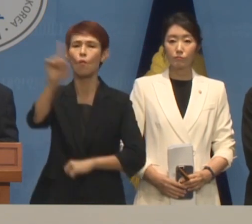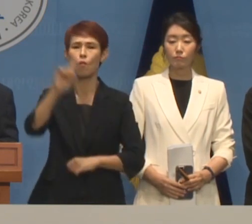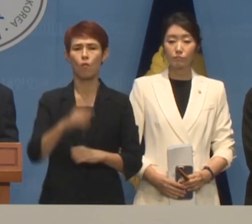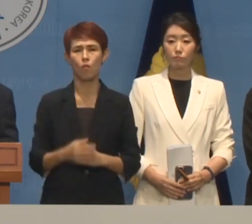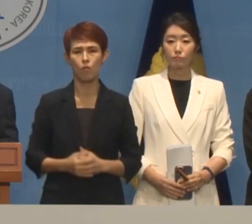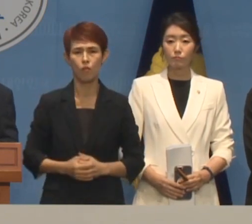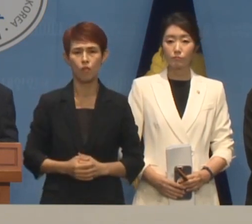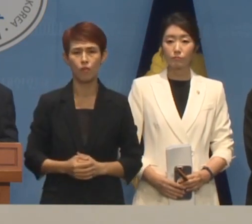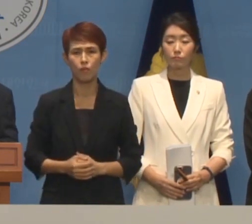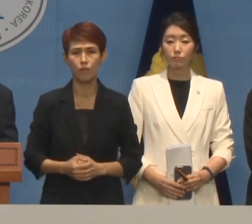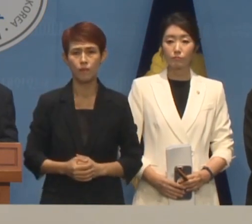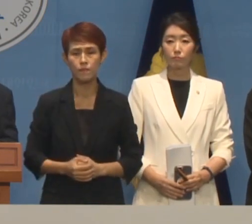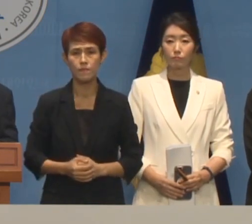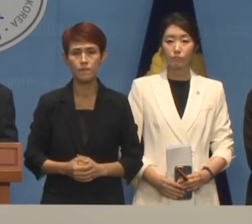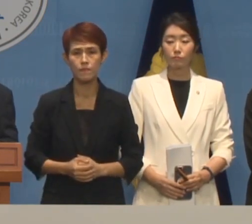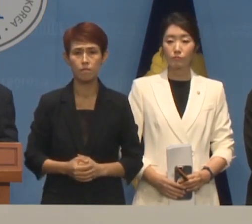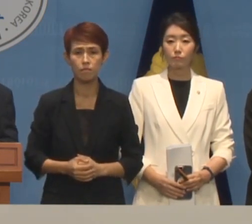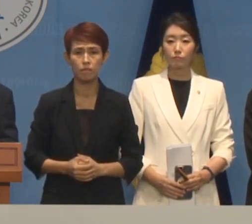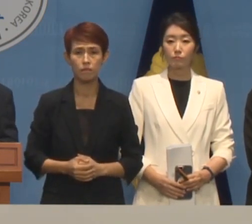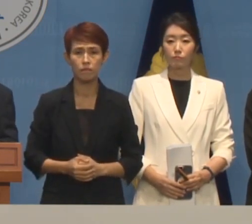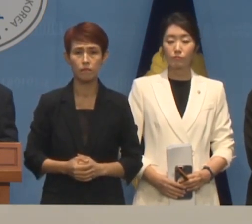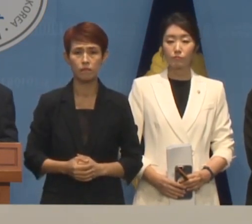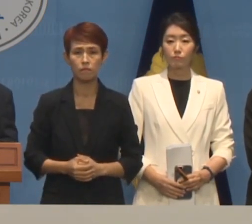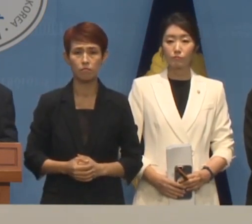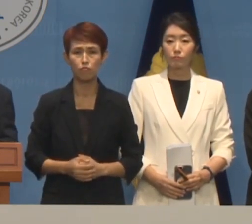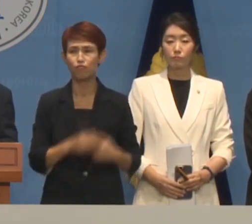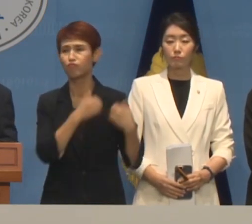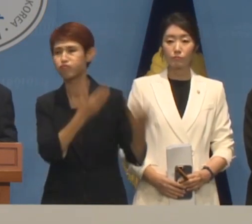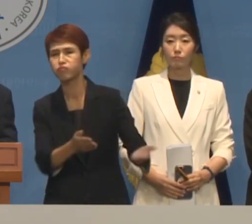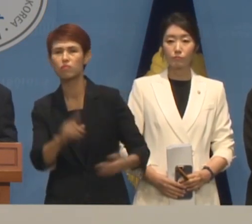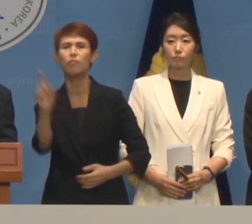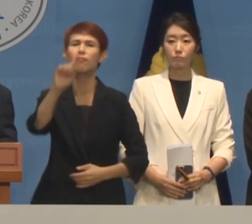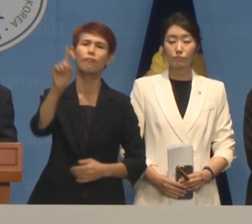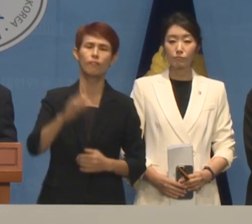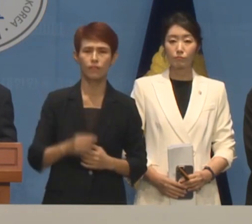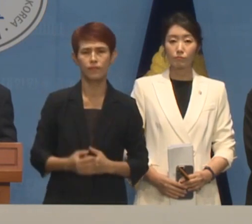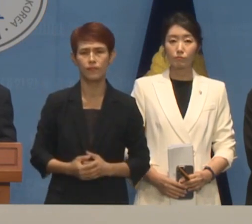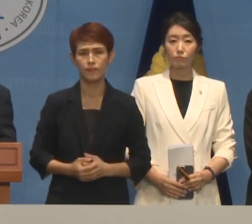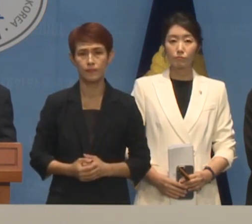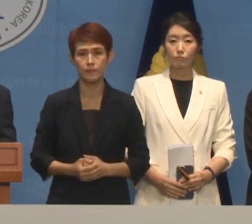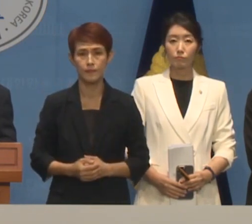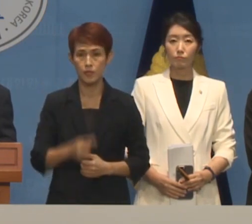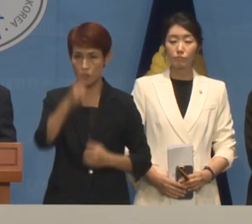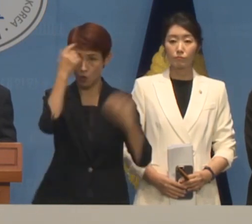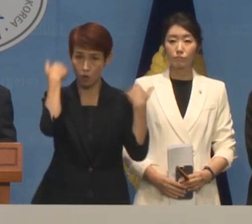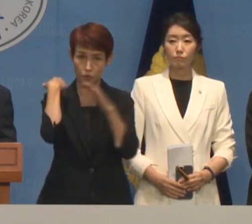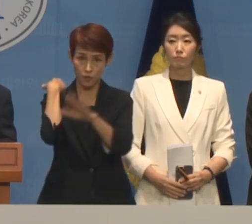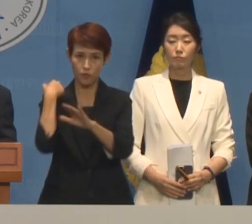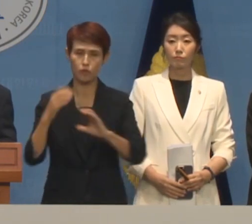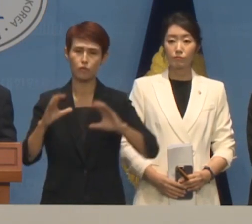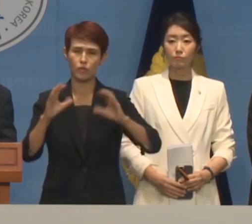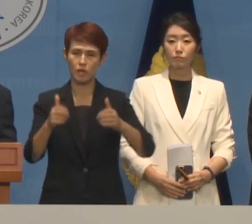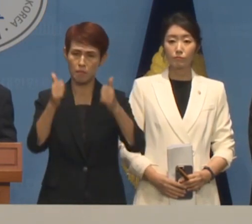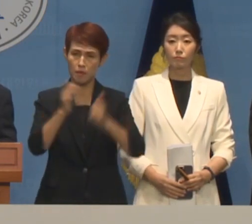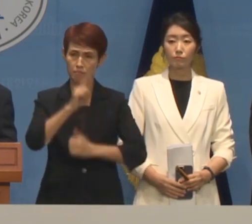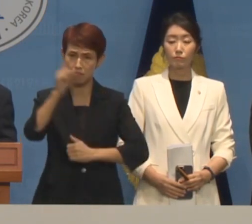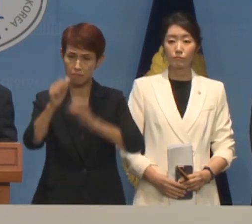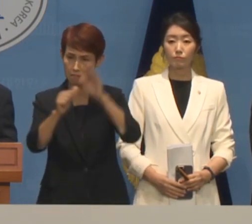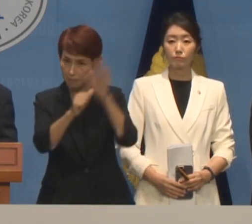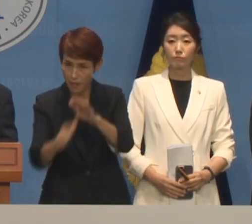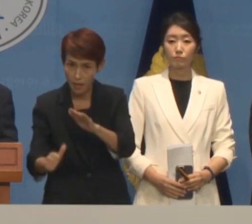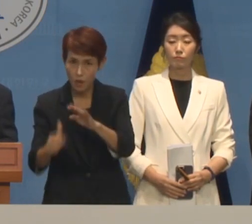있습니까? 언제까지 이렇게 수수방관하고 있을 것입니까? 정부는 국제소송 패소로 인한